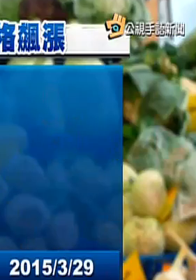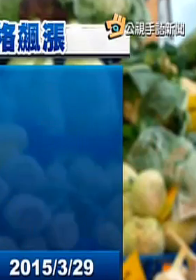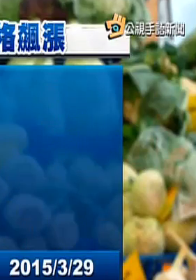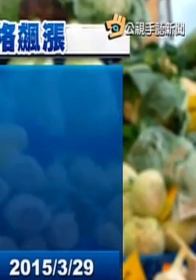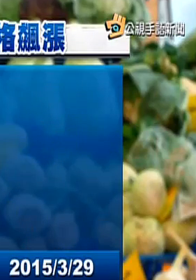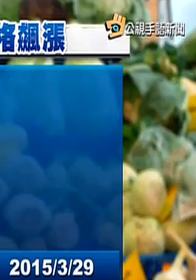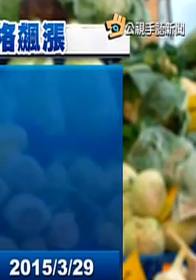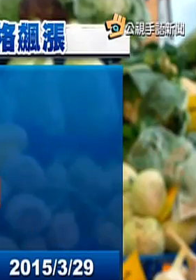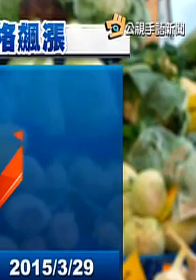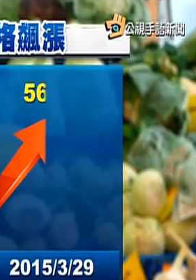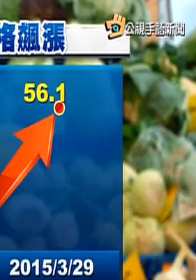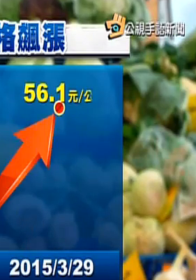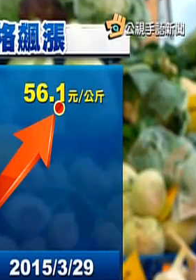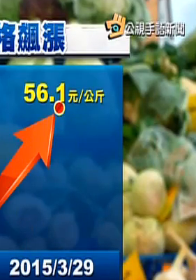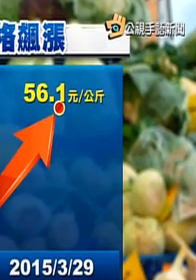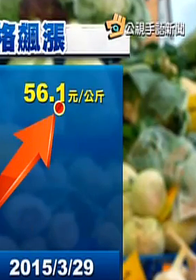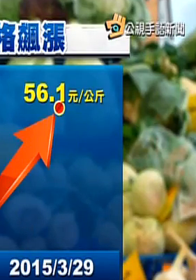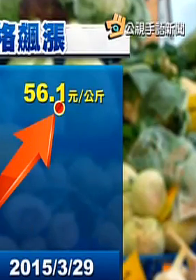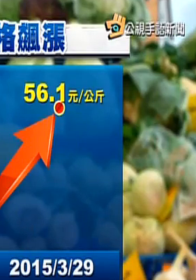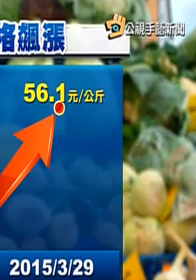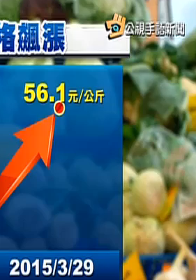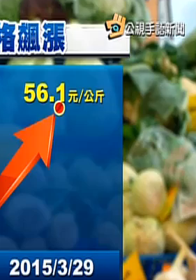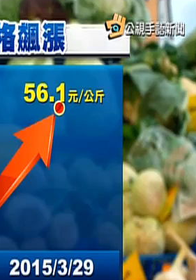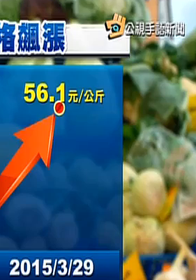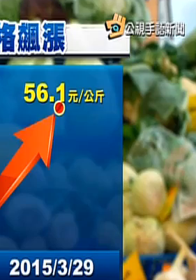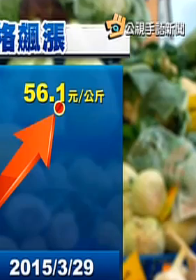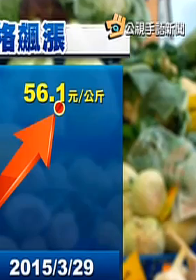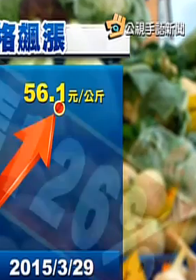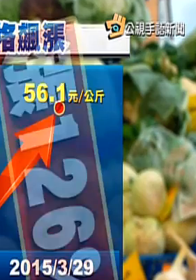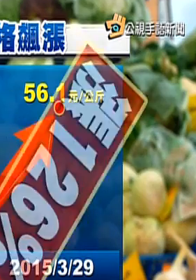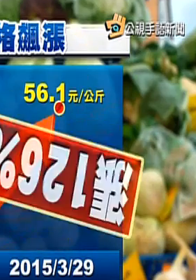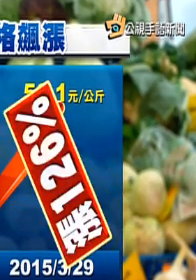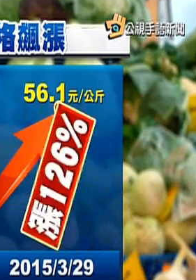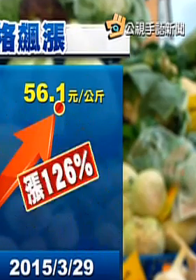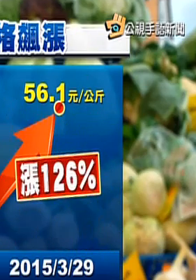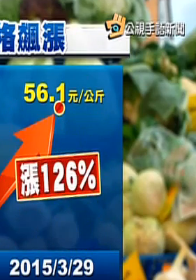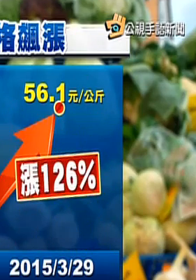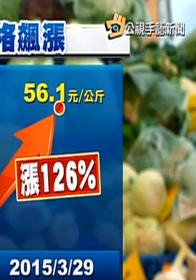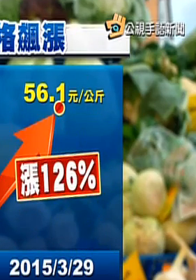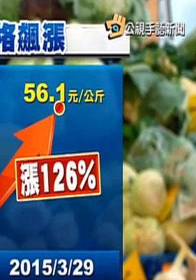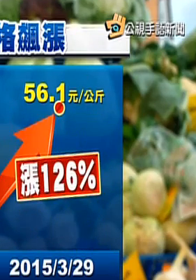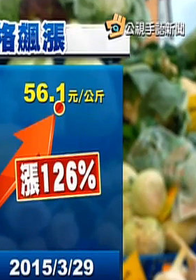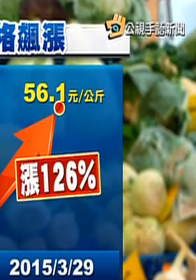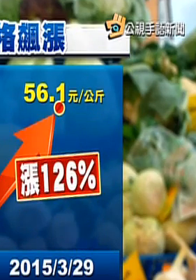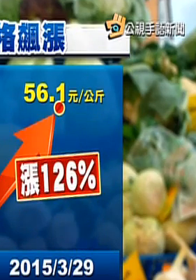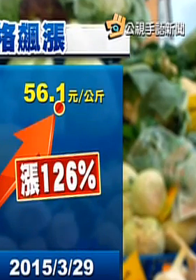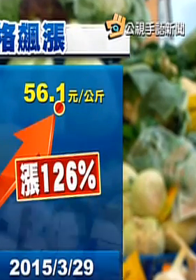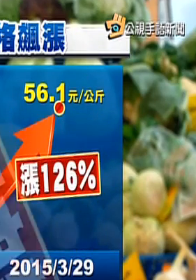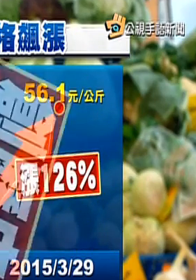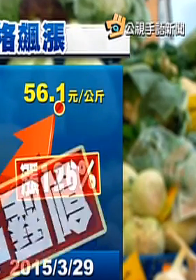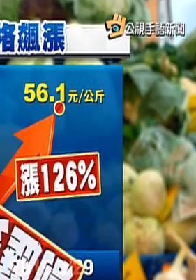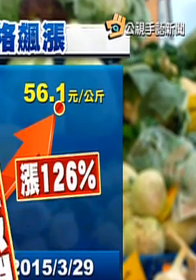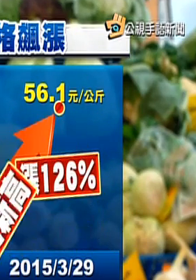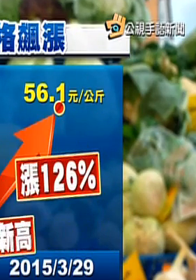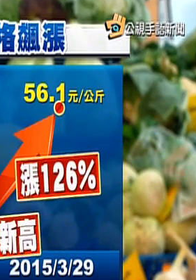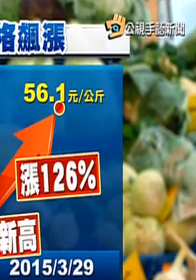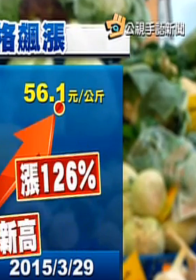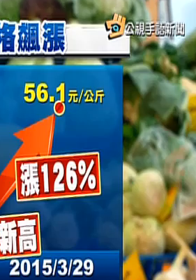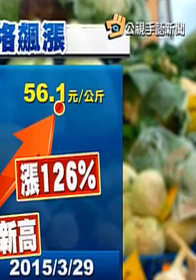今天平均菜价每公斤24.8元，但过了一年，蔬菜平均批发价涨幅不止一倍，每公斤高达56.1元，菜价贵